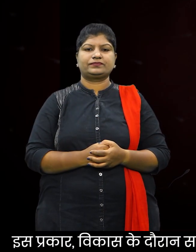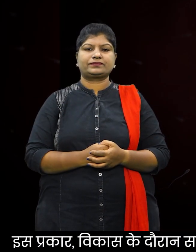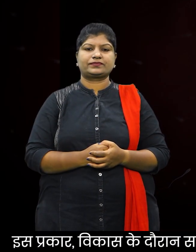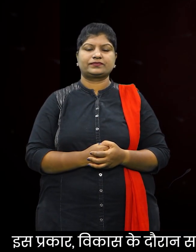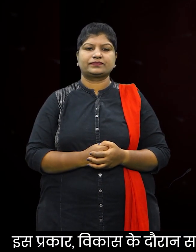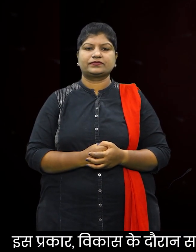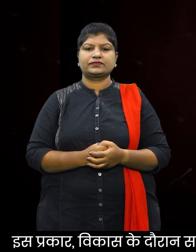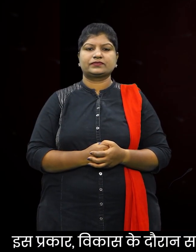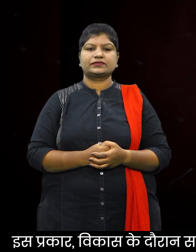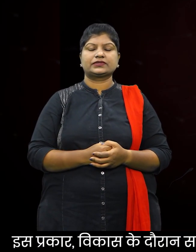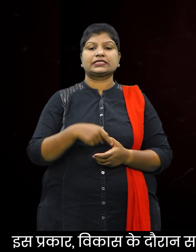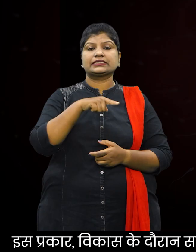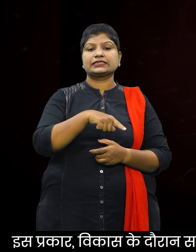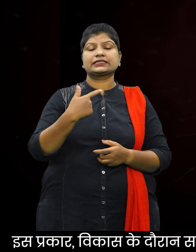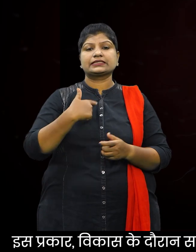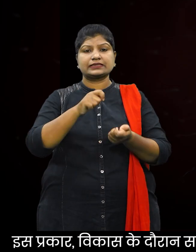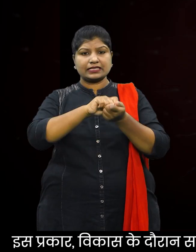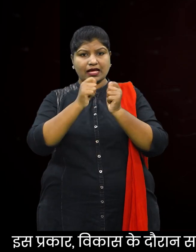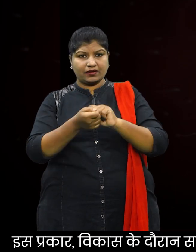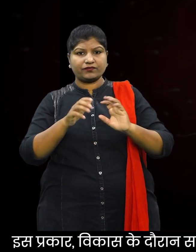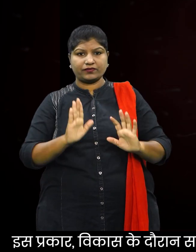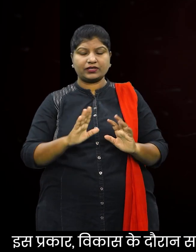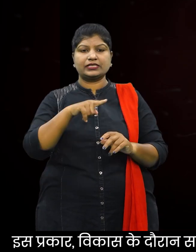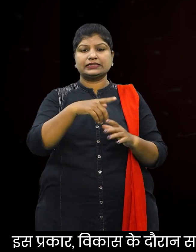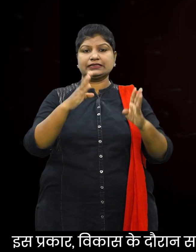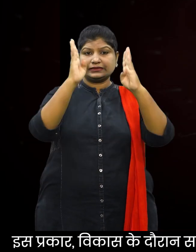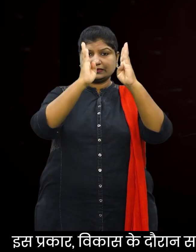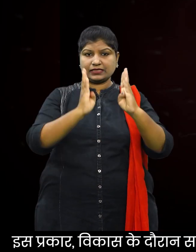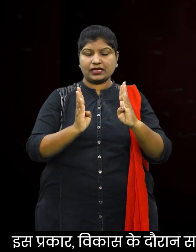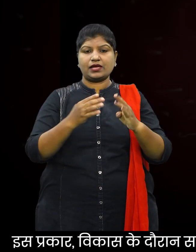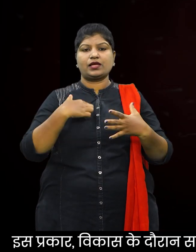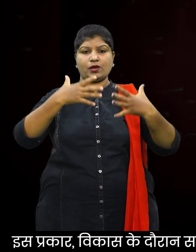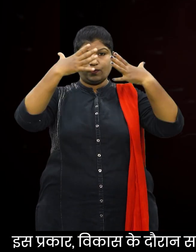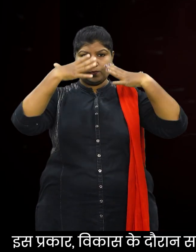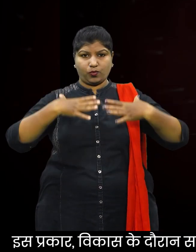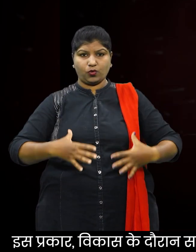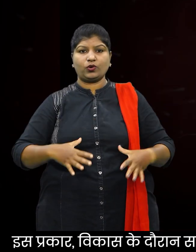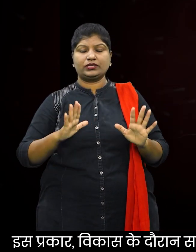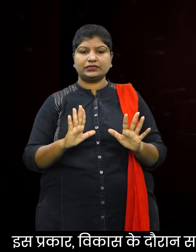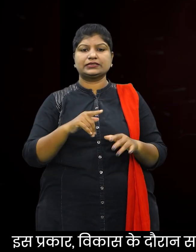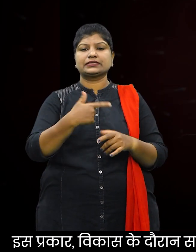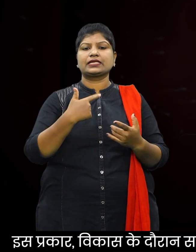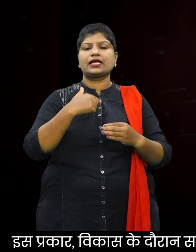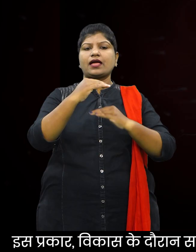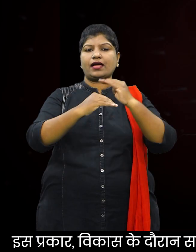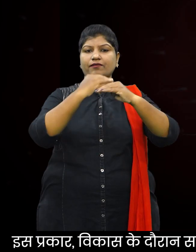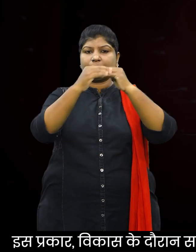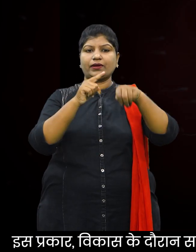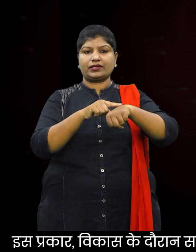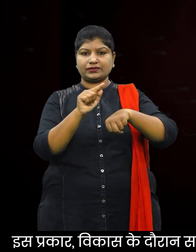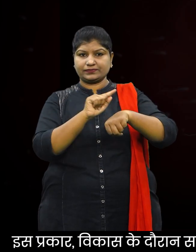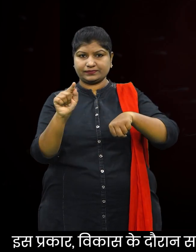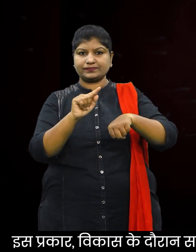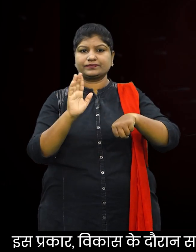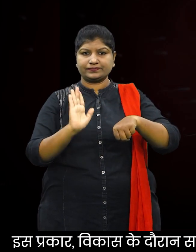इस प्रकार विकास के दौरान समय के साथ उनके शरीर के आकार में परिवर्तन होता है